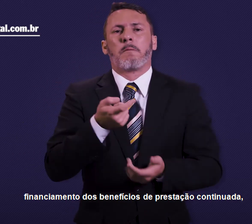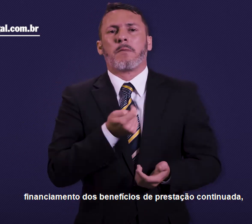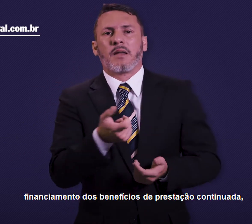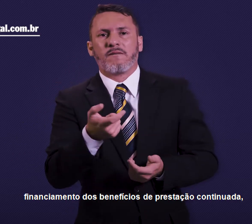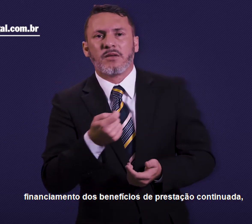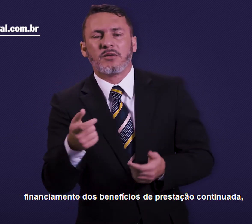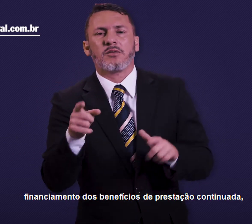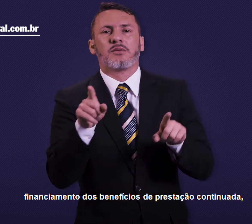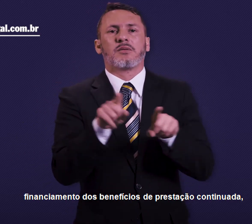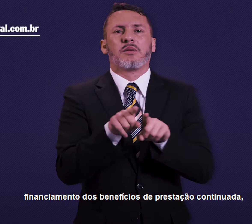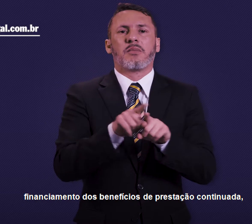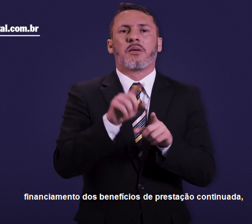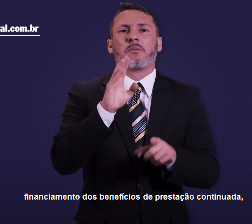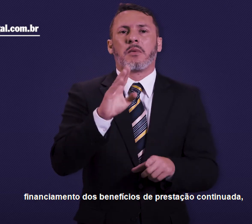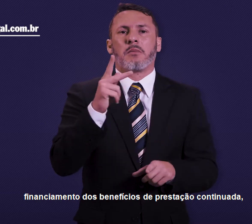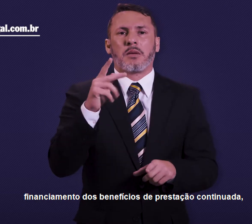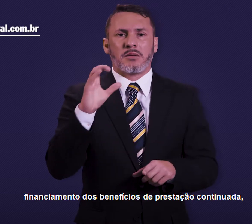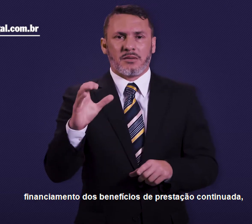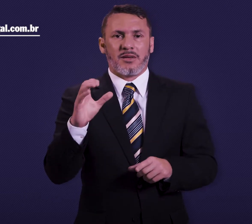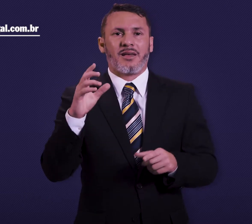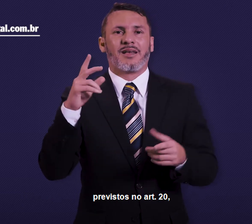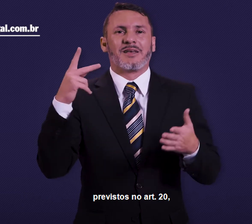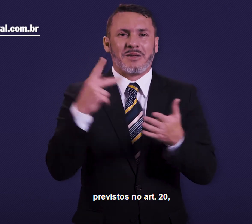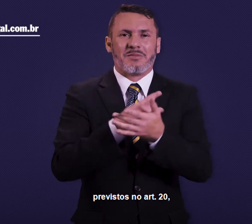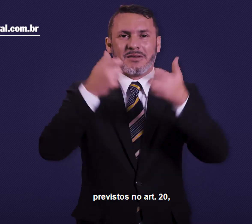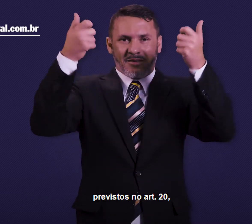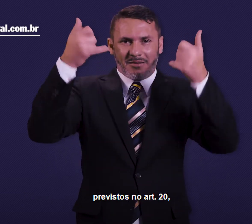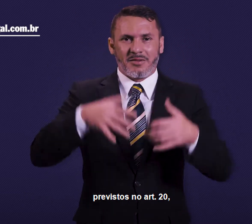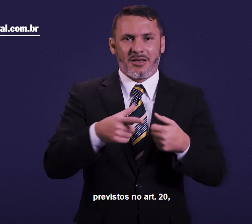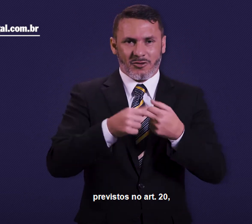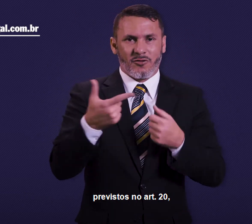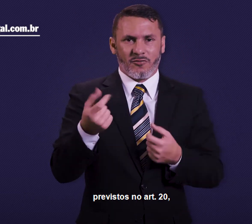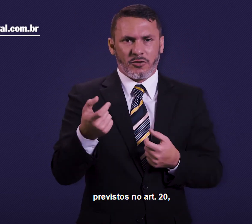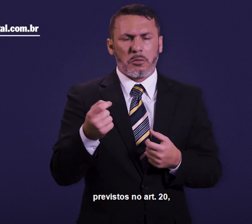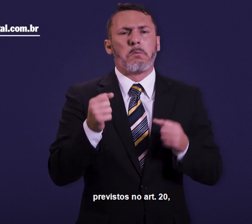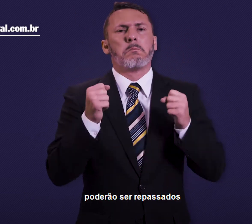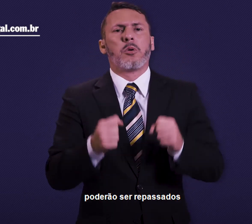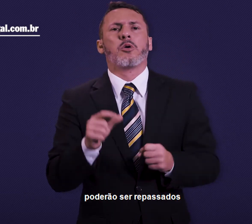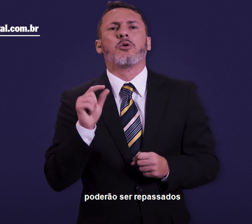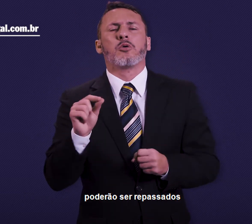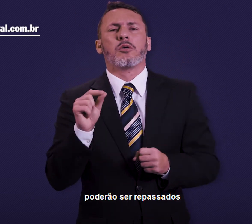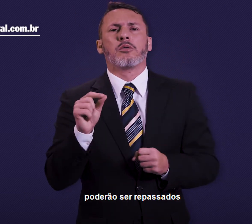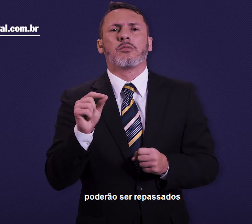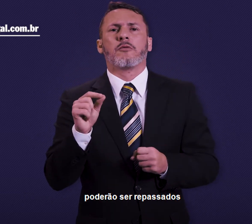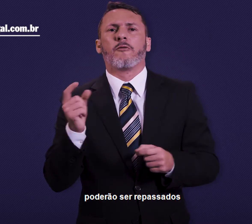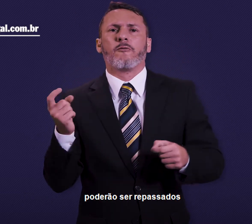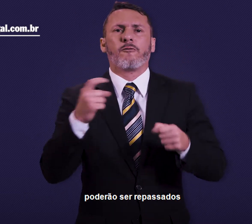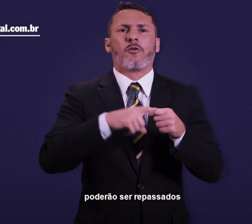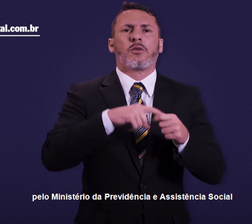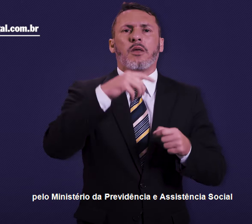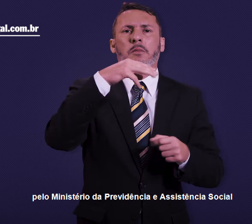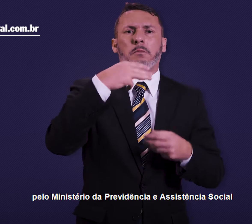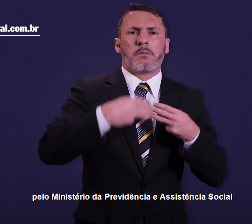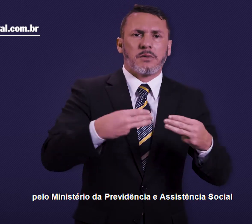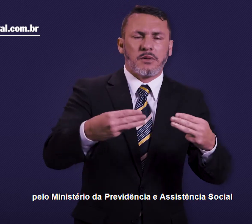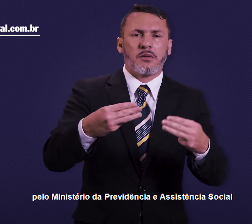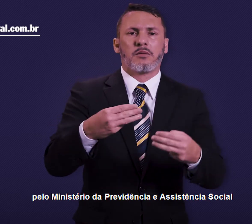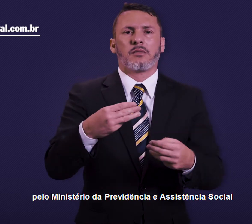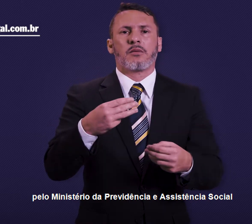dos benefícios de prestação continuada, previstos no artigo 20, poderão ser repassados pelo Ministério da